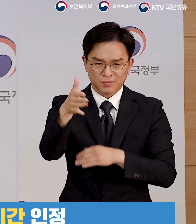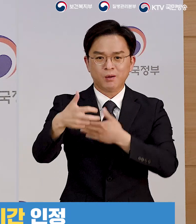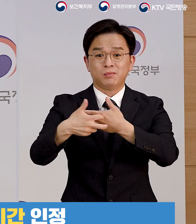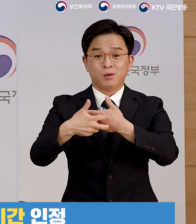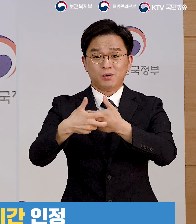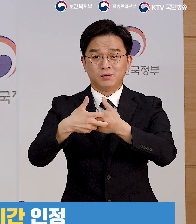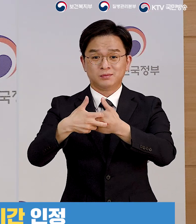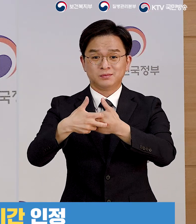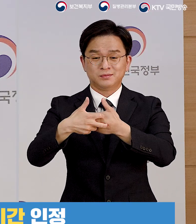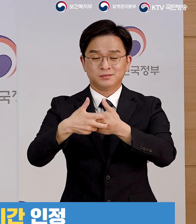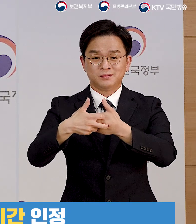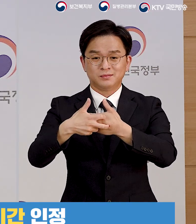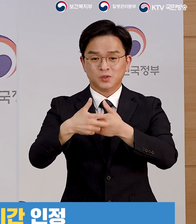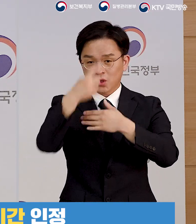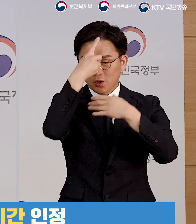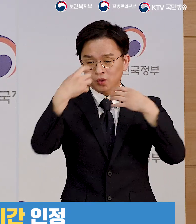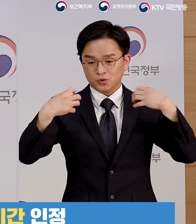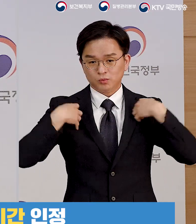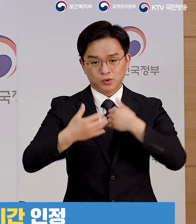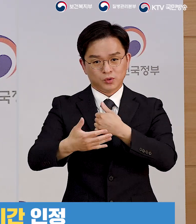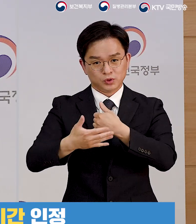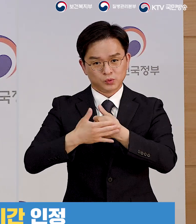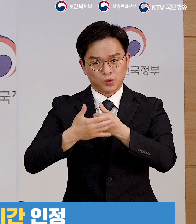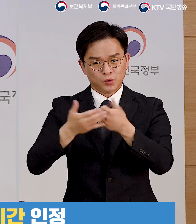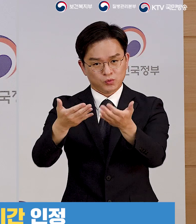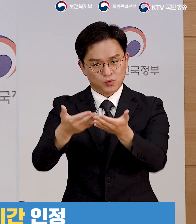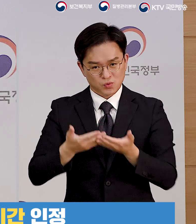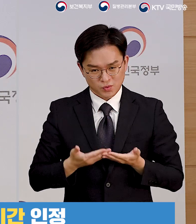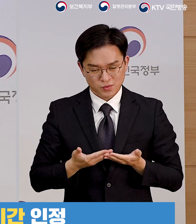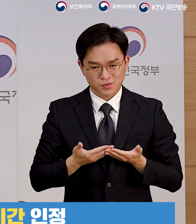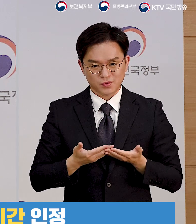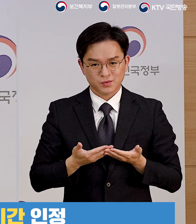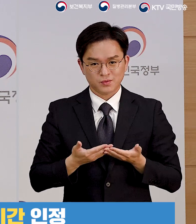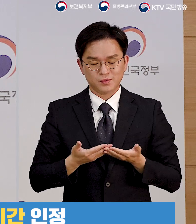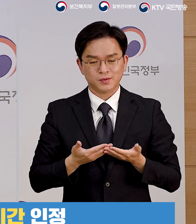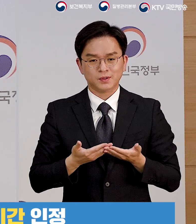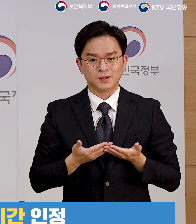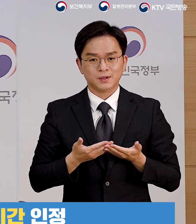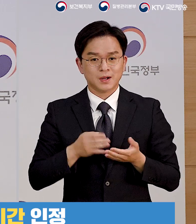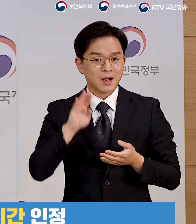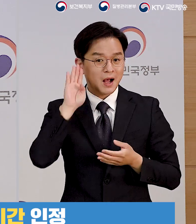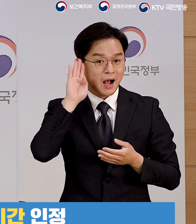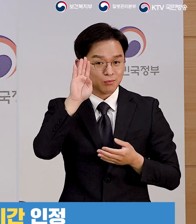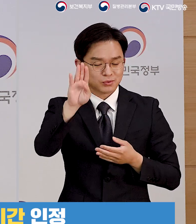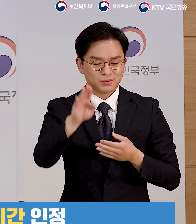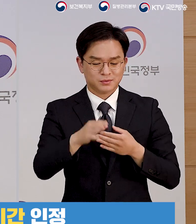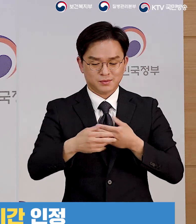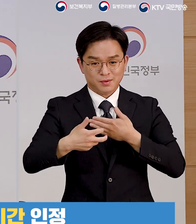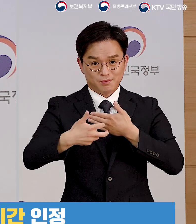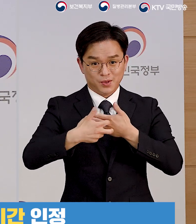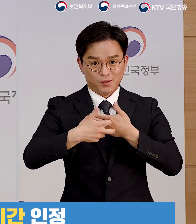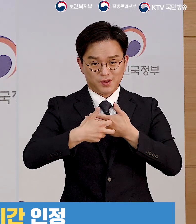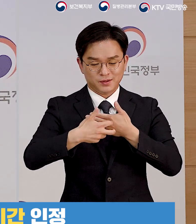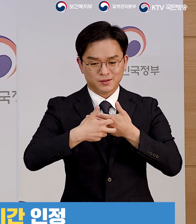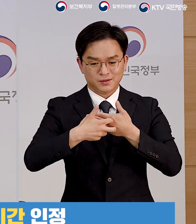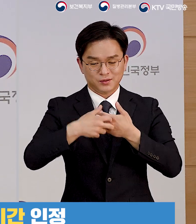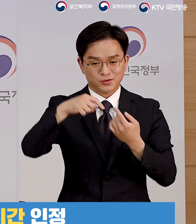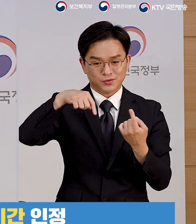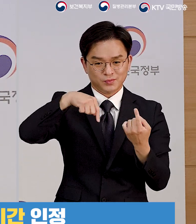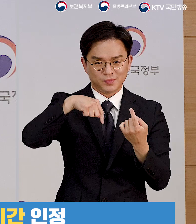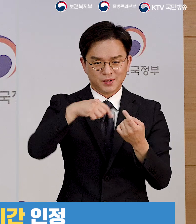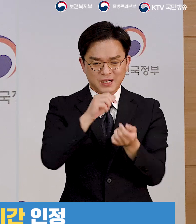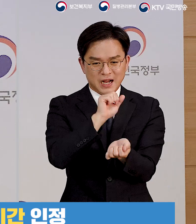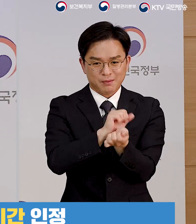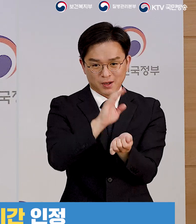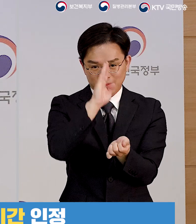대부분을 환자 치료에 사용하고 방역 대책에 적극 협력한 점을 고려하여 손실 후